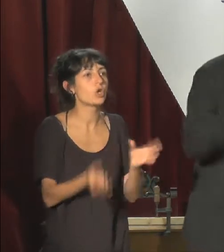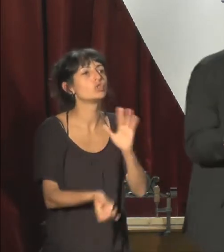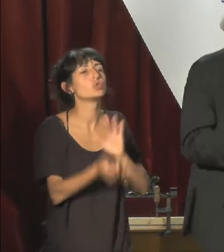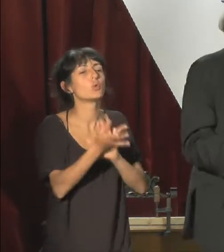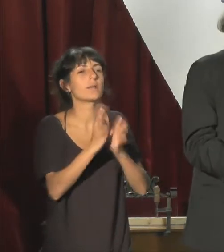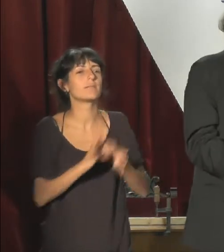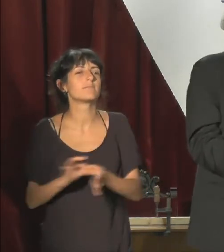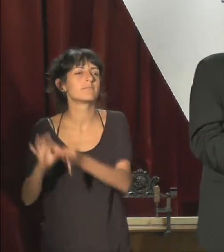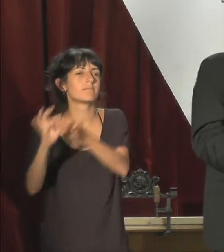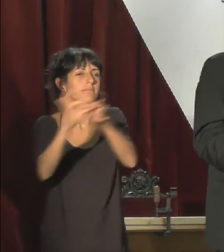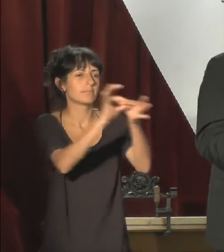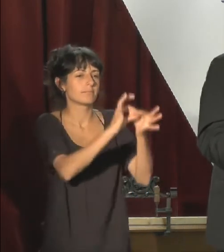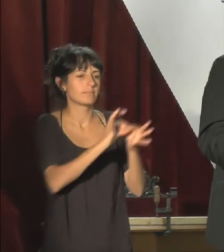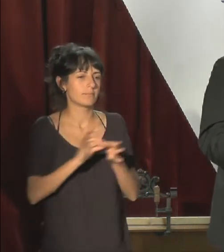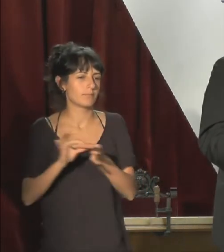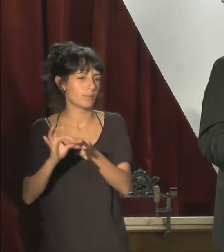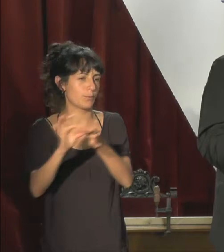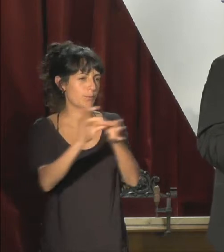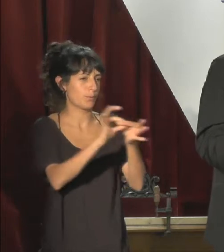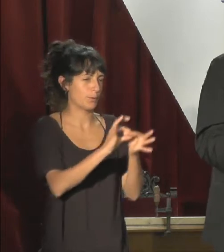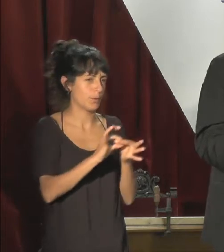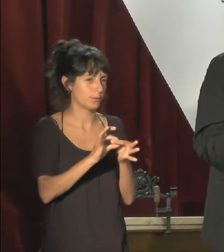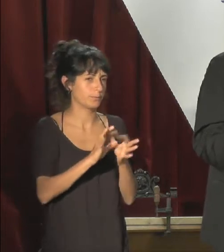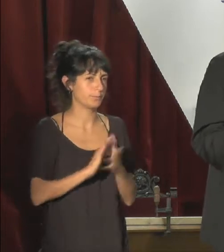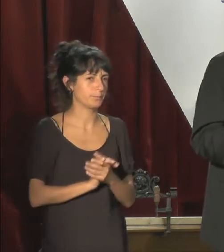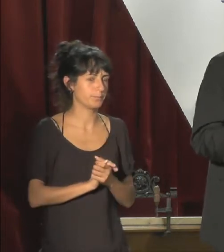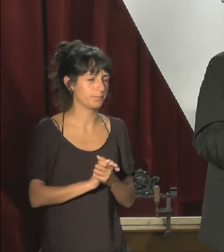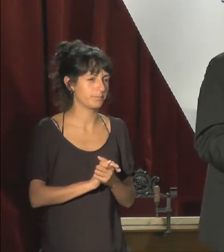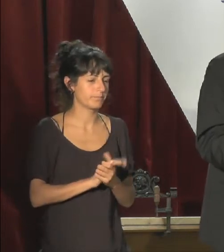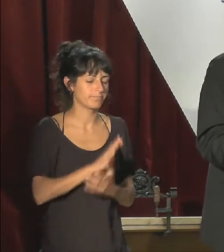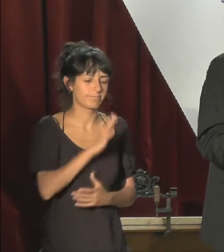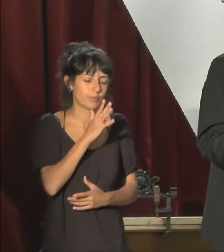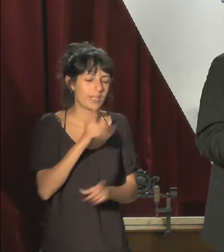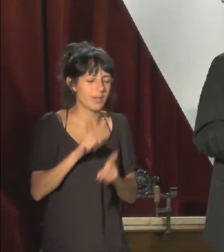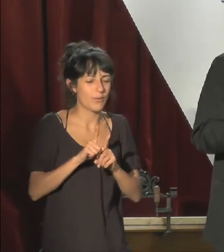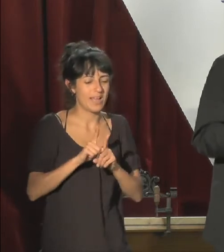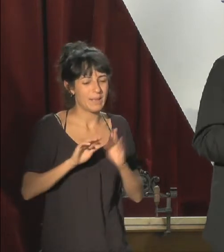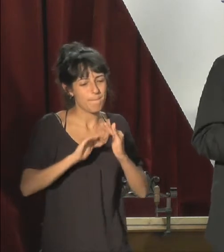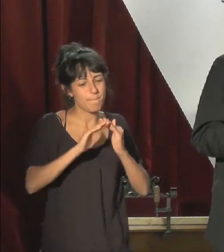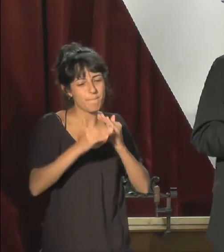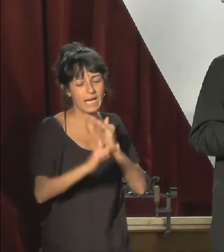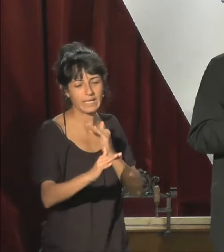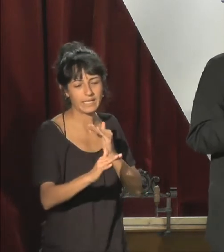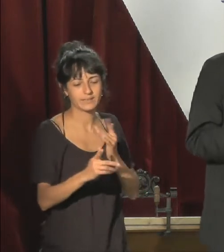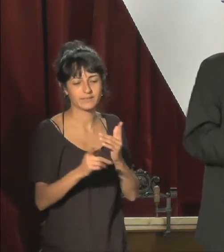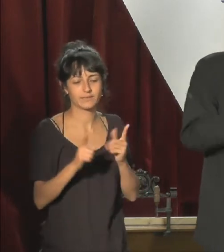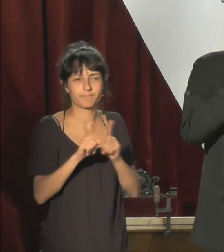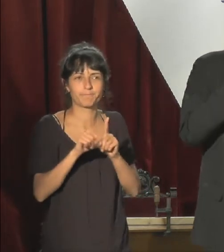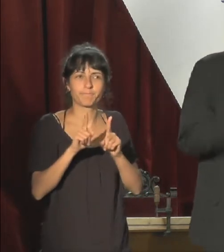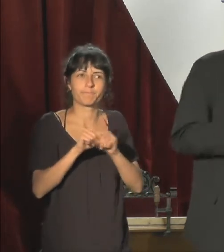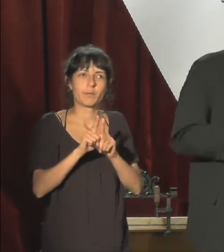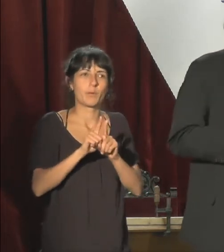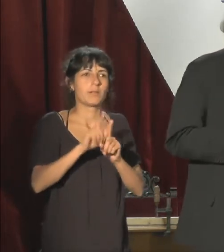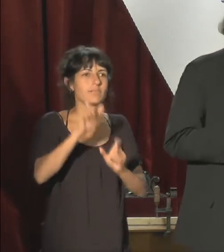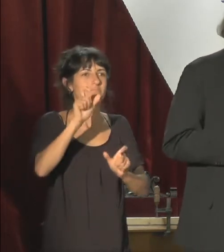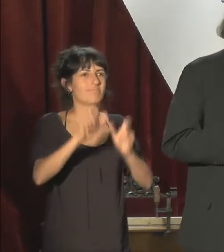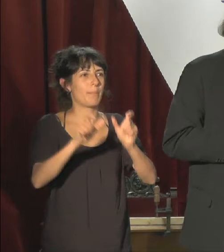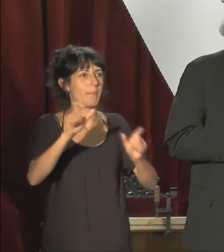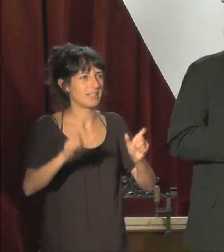En Marea concibida como unha unidade popular de liberación